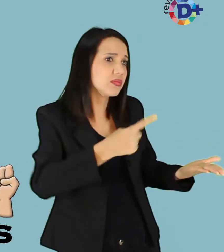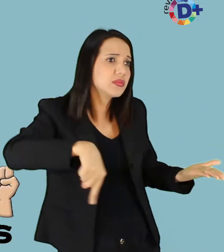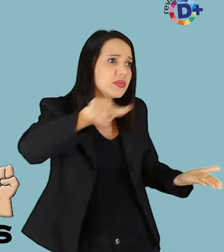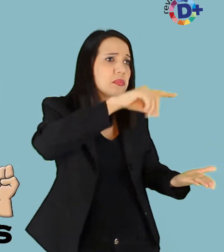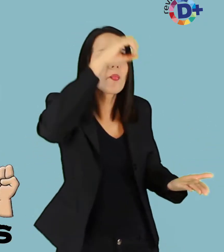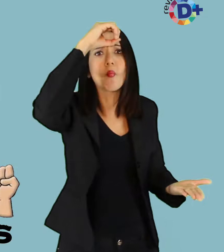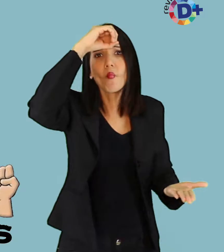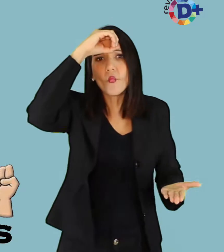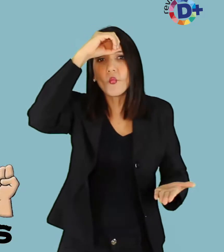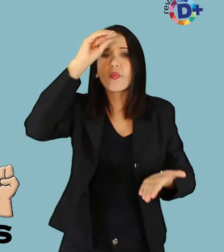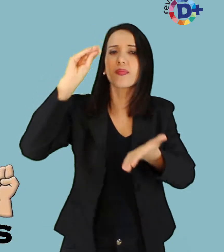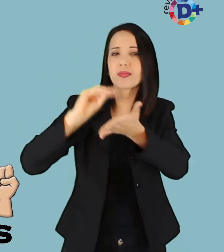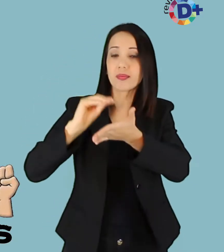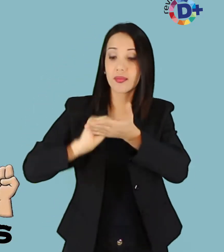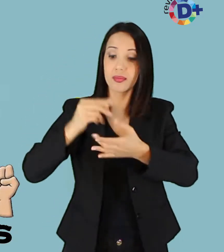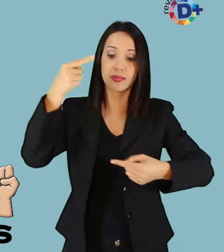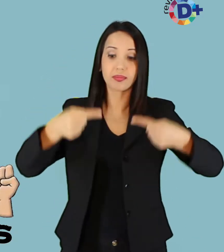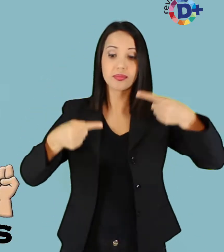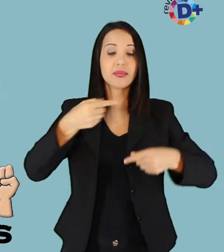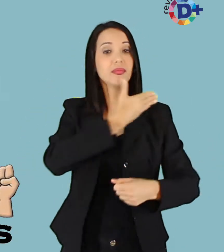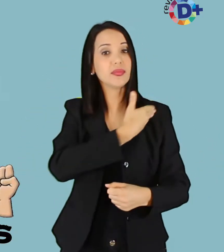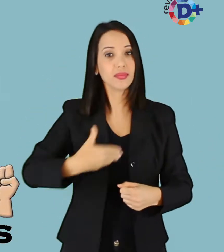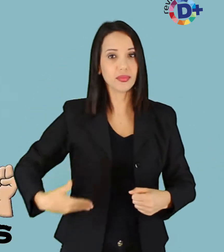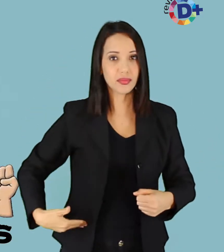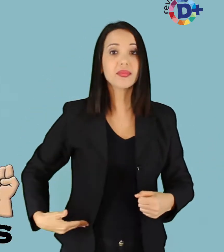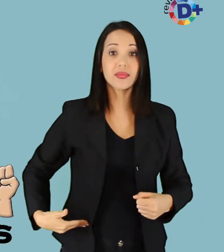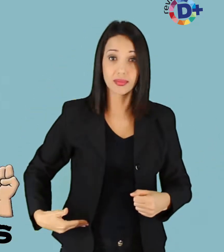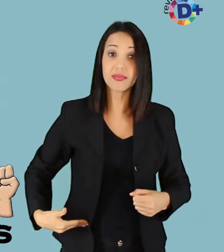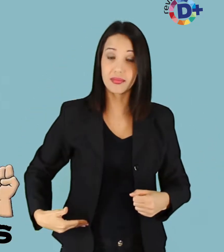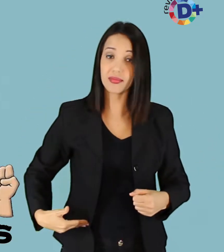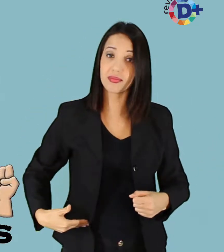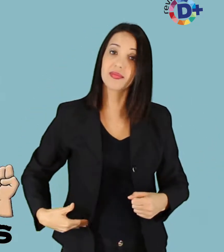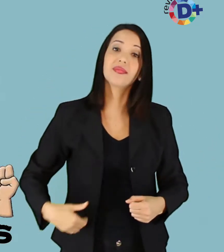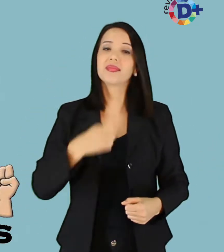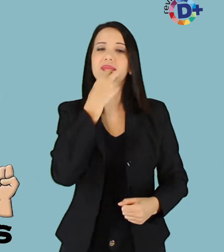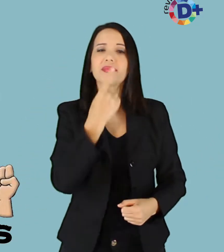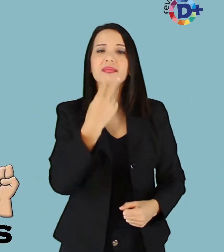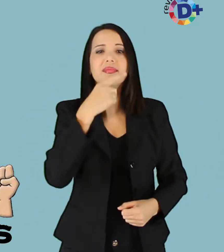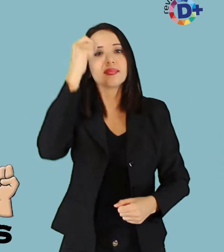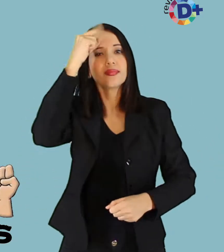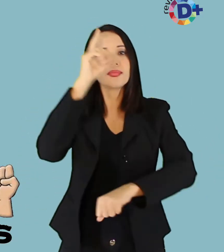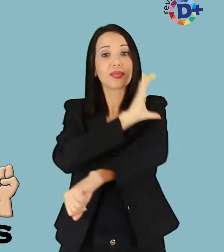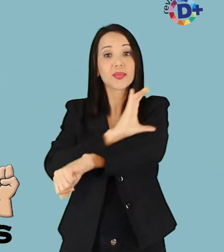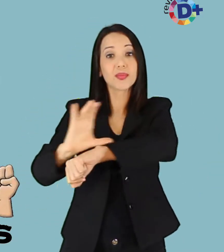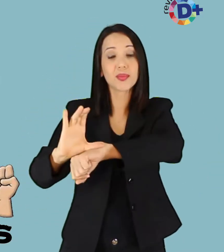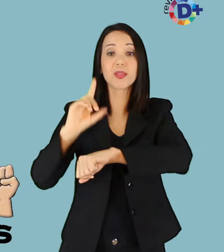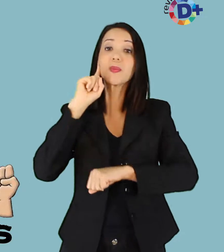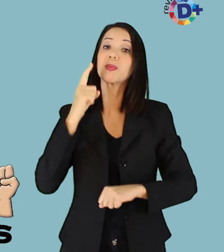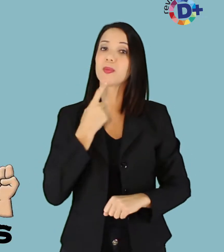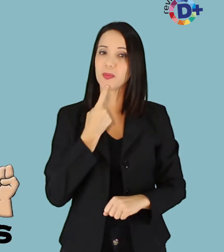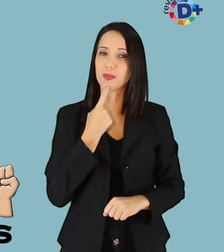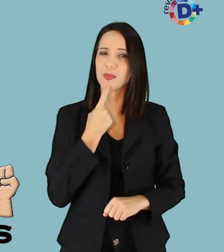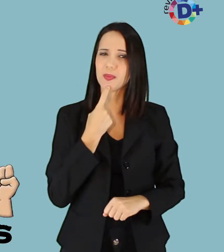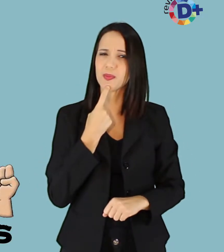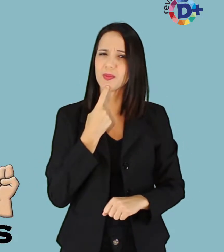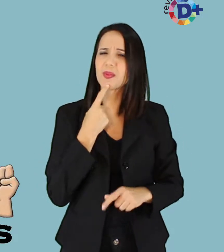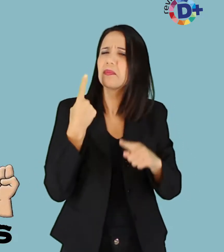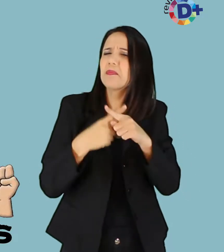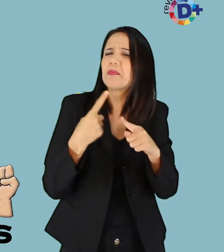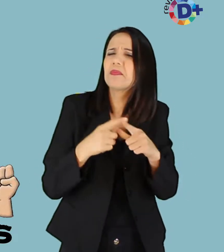E ninguém entende porque faltam as políticas públicas afirmativas da língua e da cultura surda.